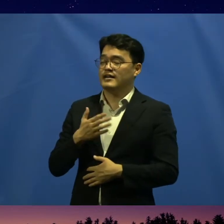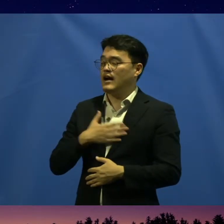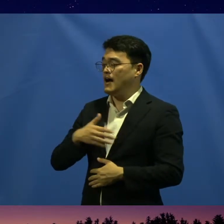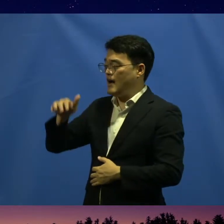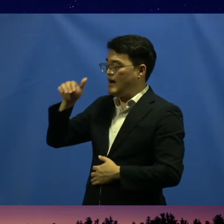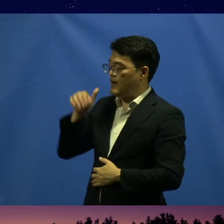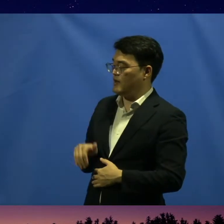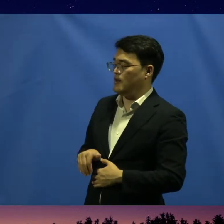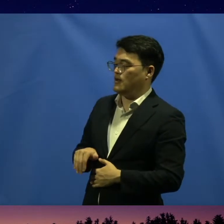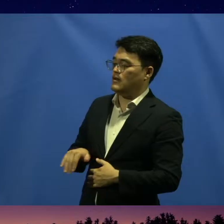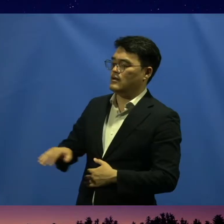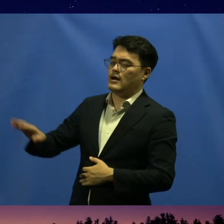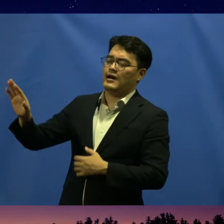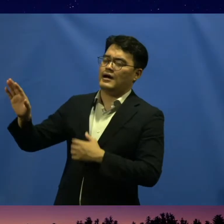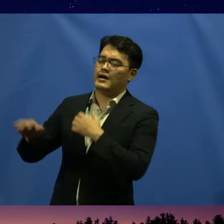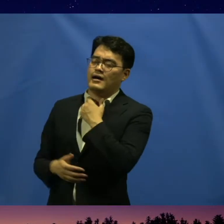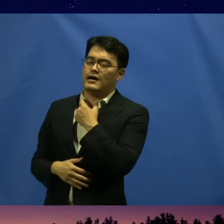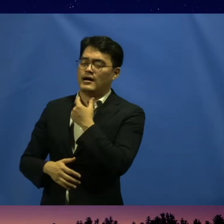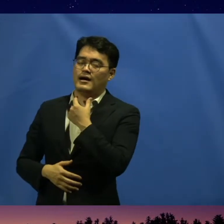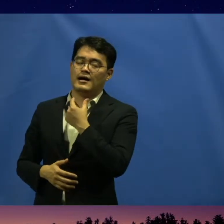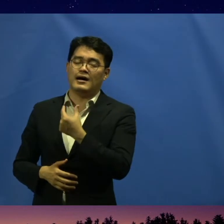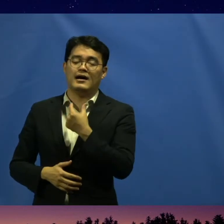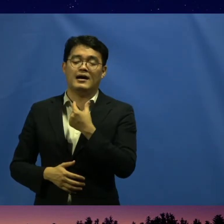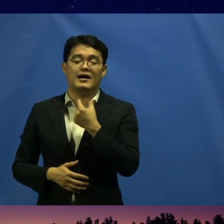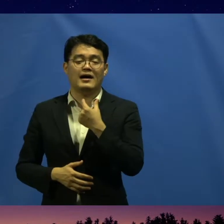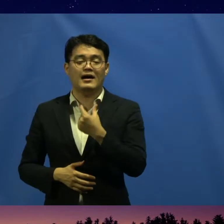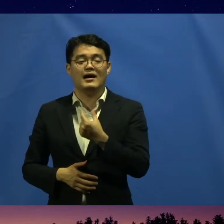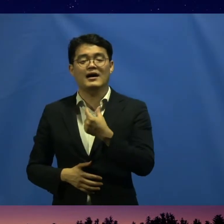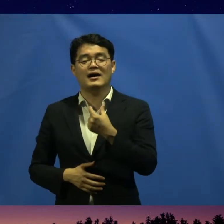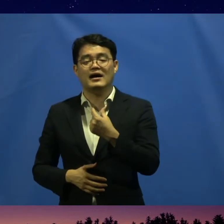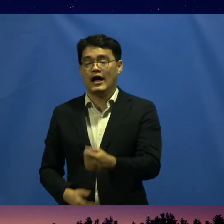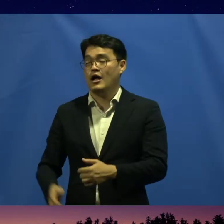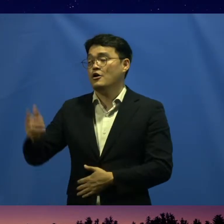나는 가리라